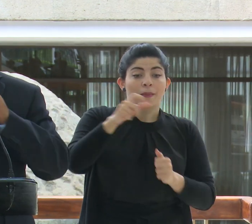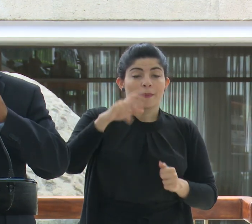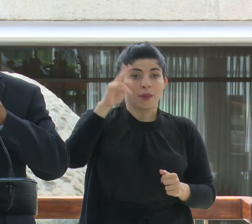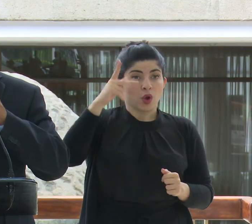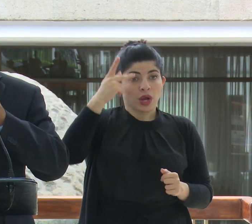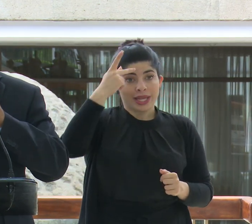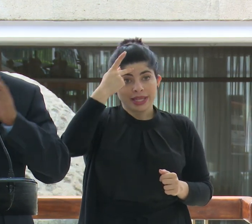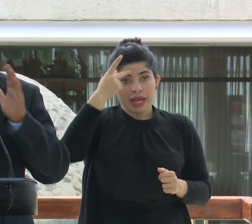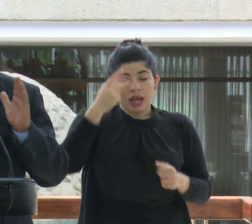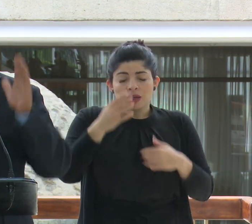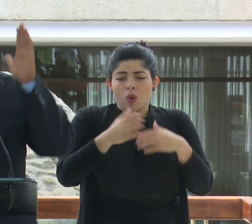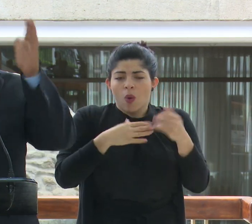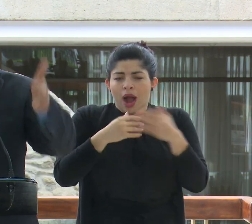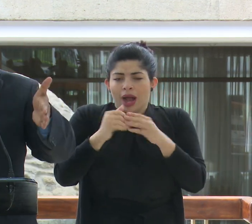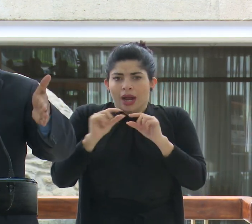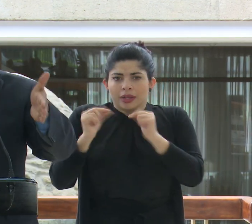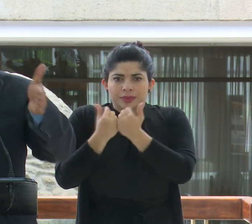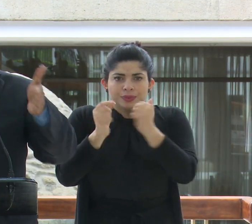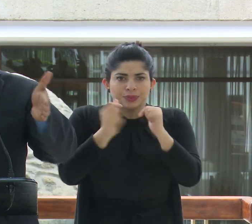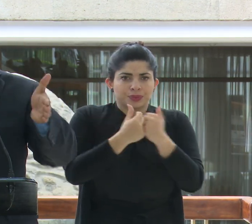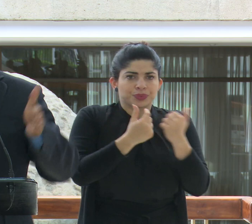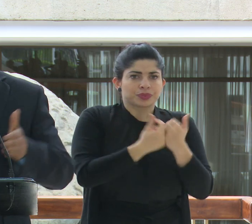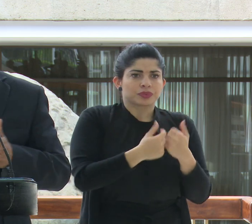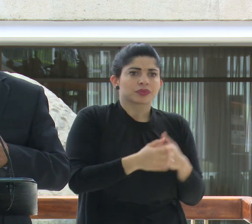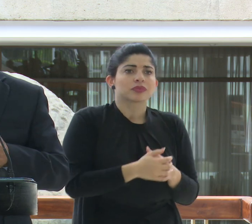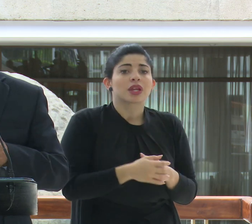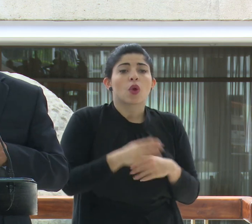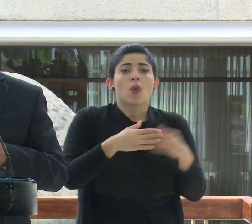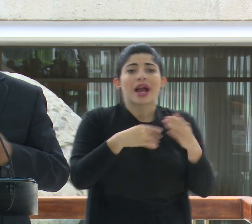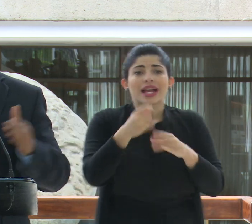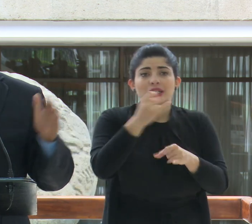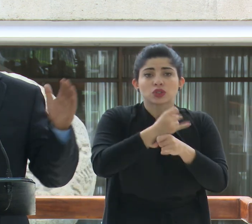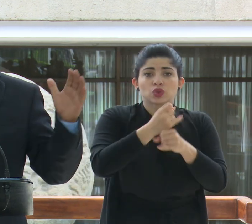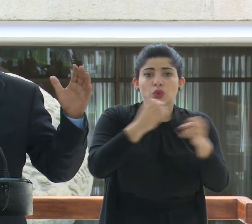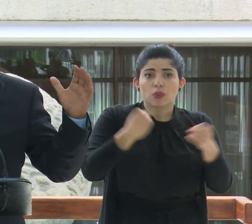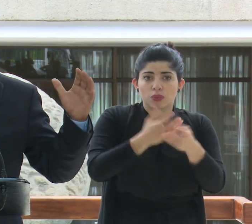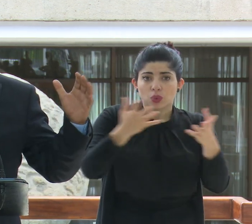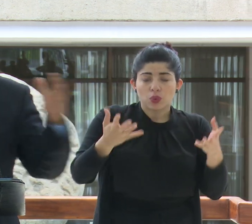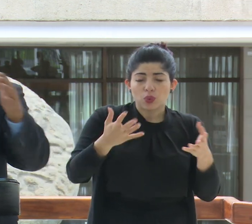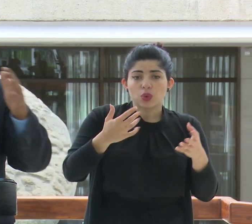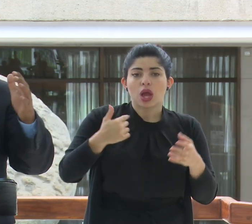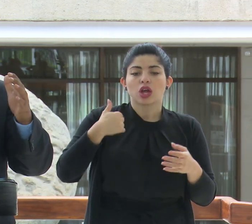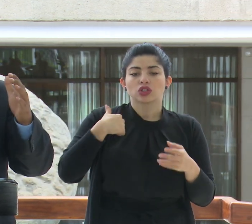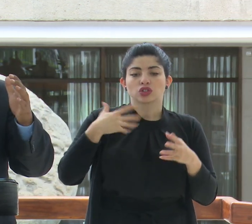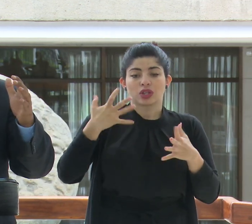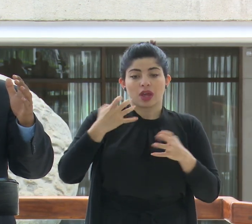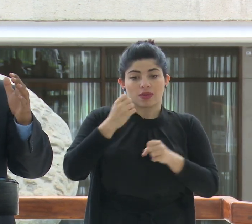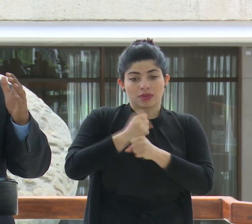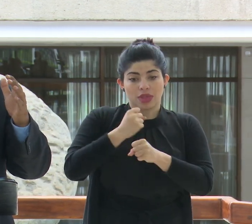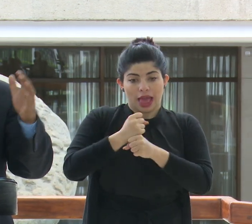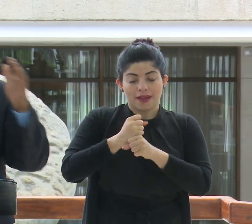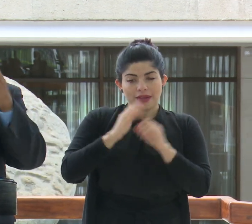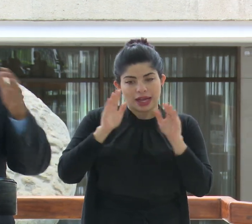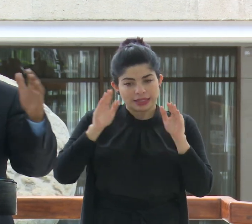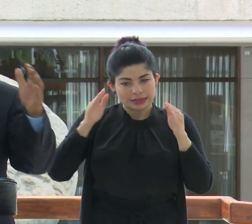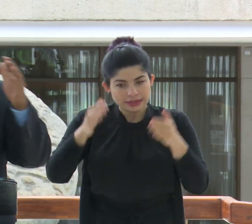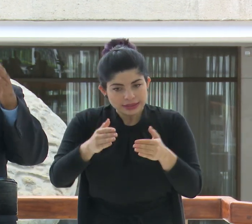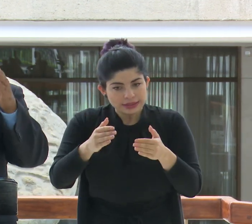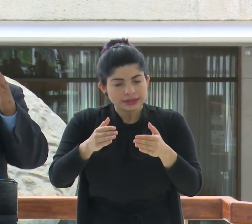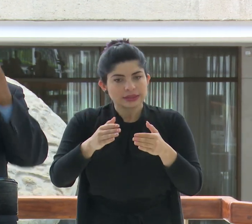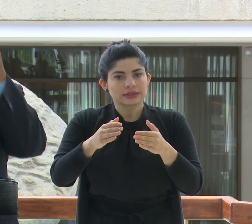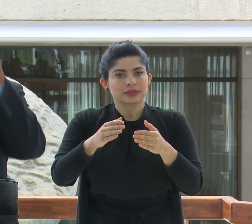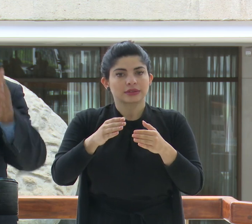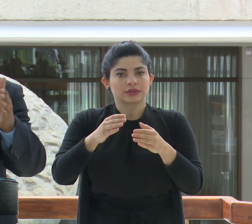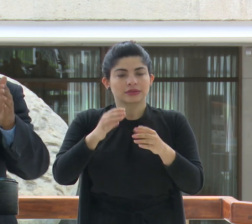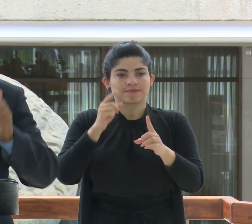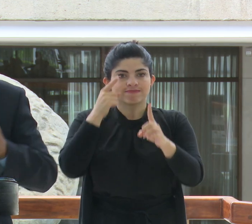políticos, en la relación con la institucionalidad pública, orientar el trabajo hacia la consecución y